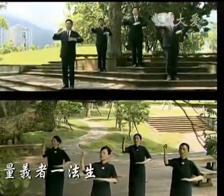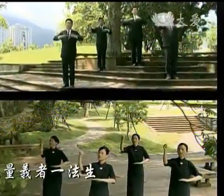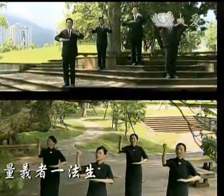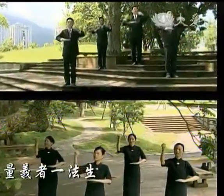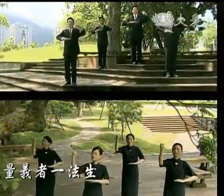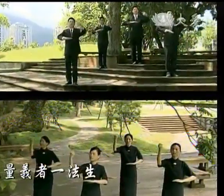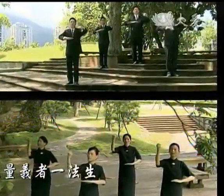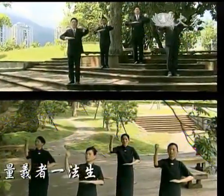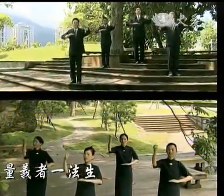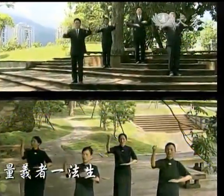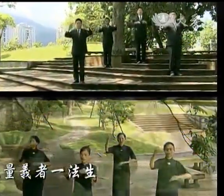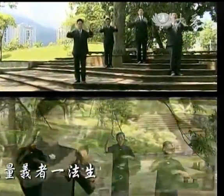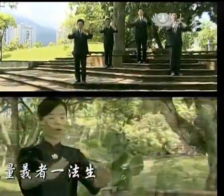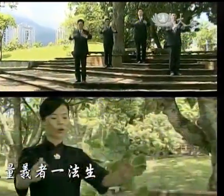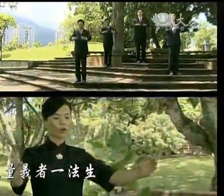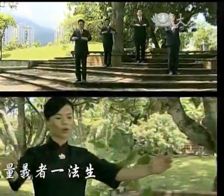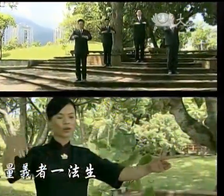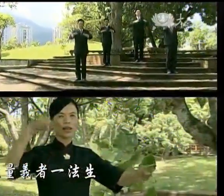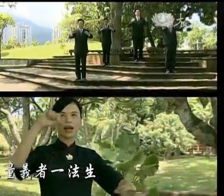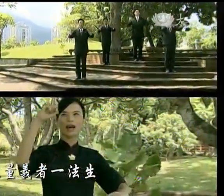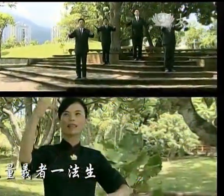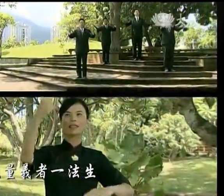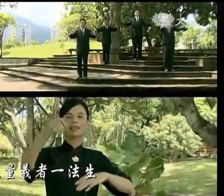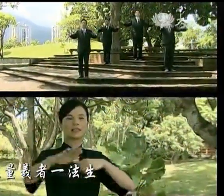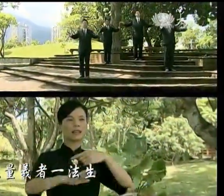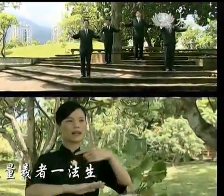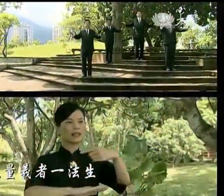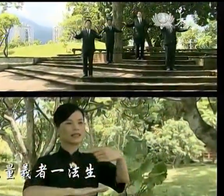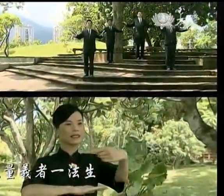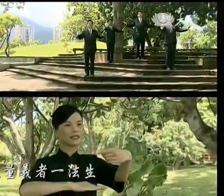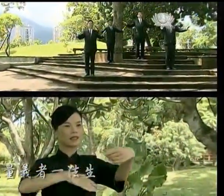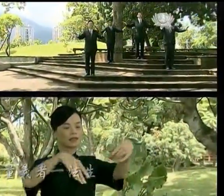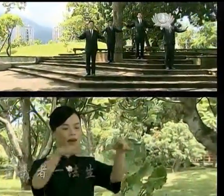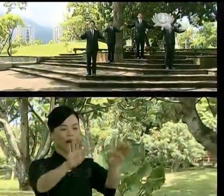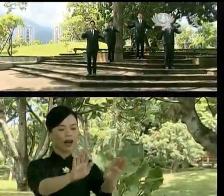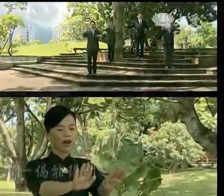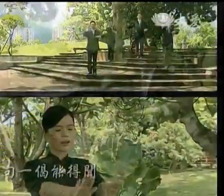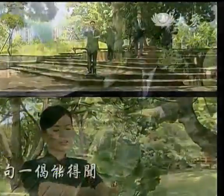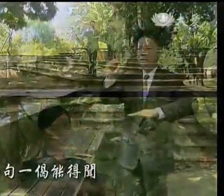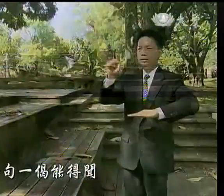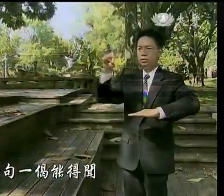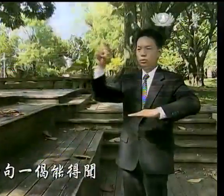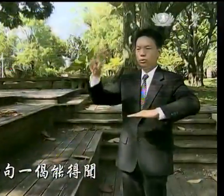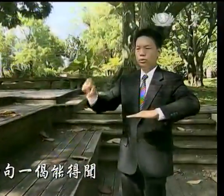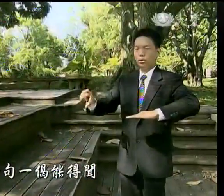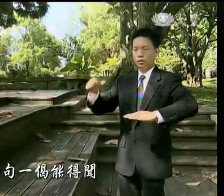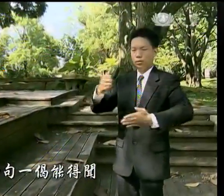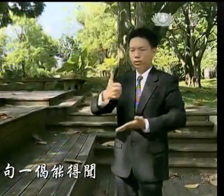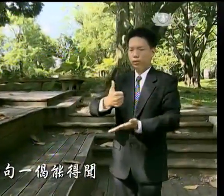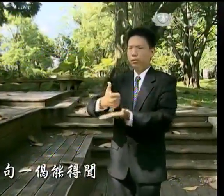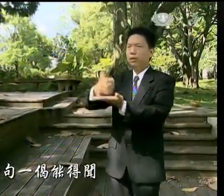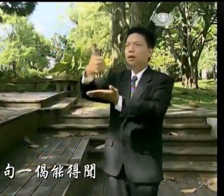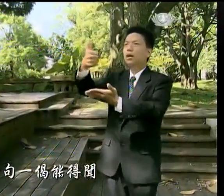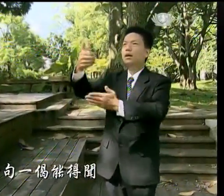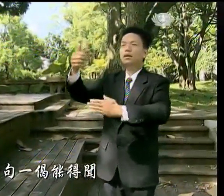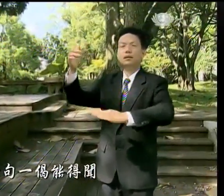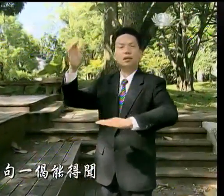这一法身， 无量你这一法身， 悉具一即能